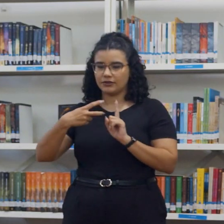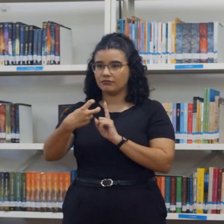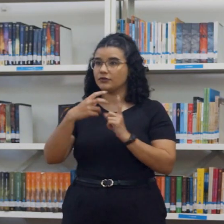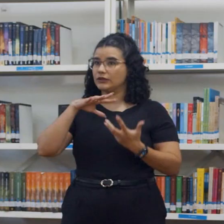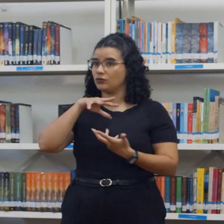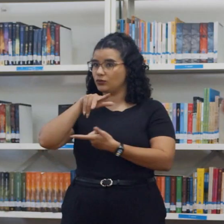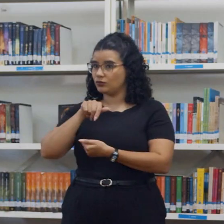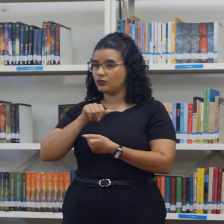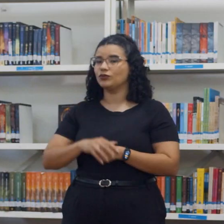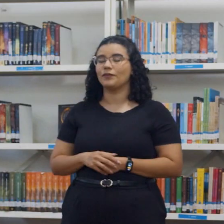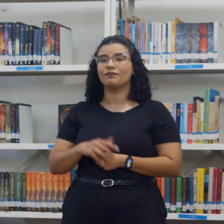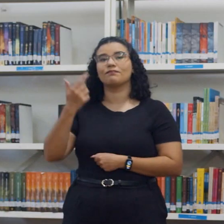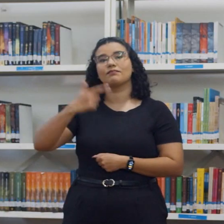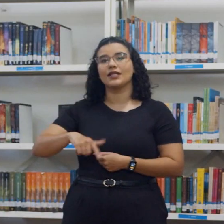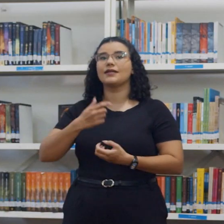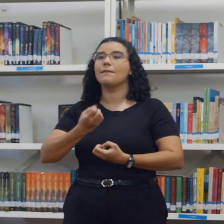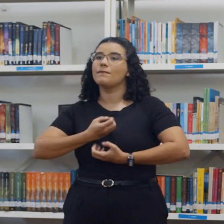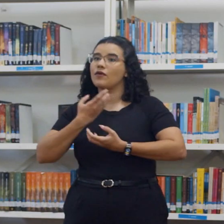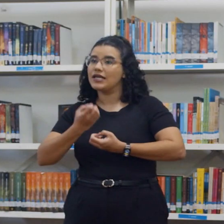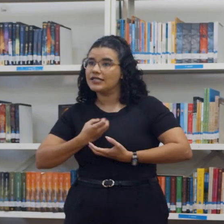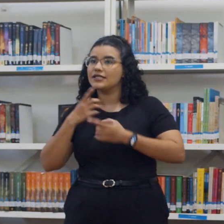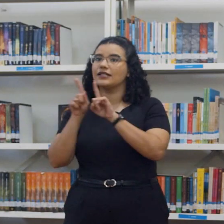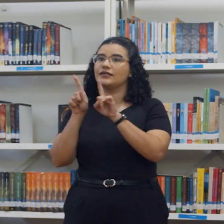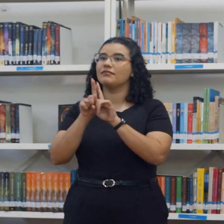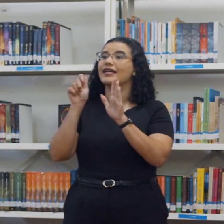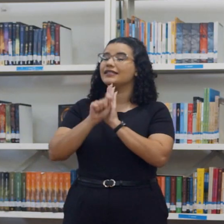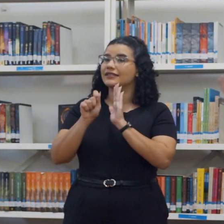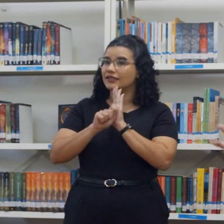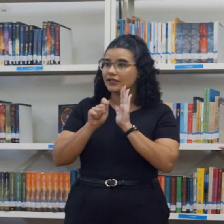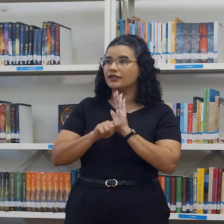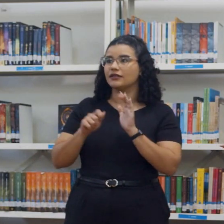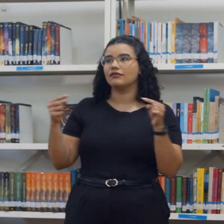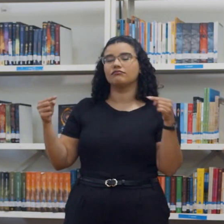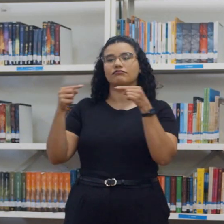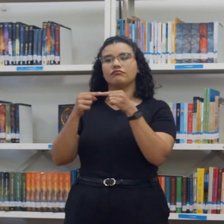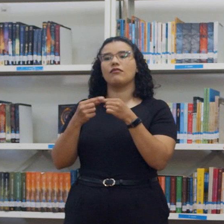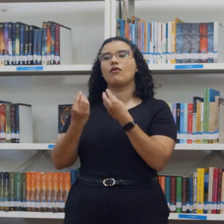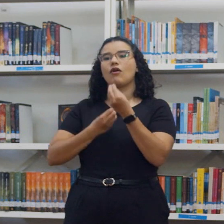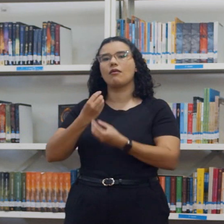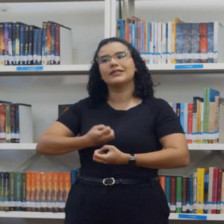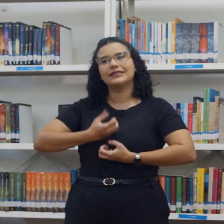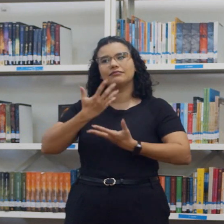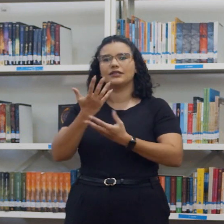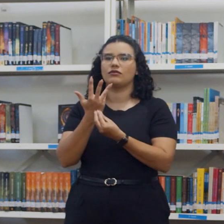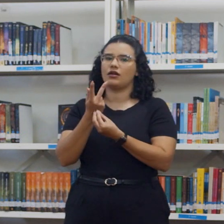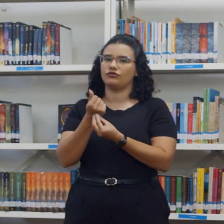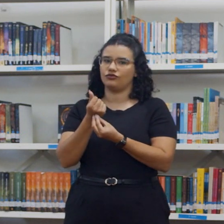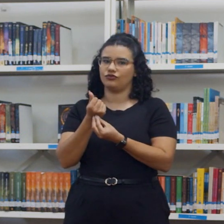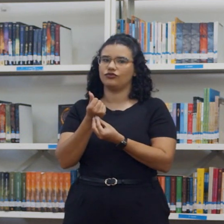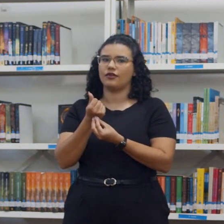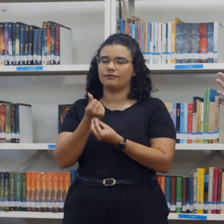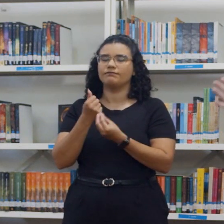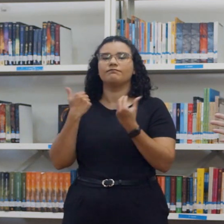mundo. E a poesia e a escrita fazem parte de uma expressão artística.